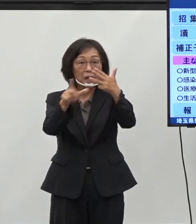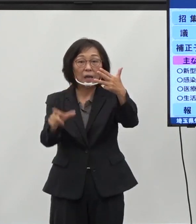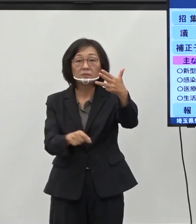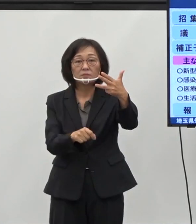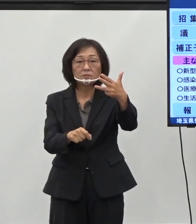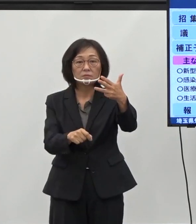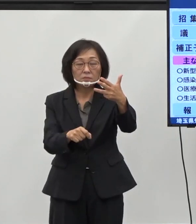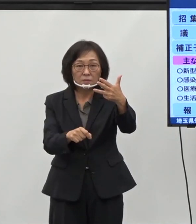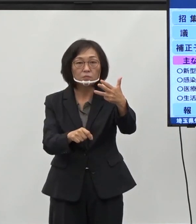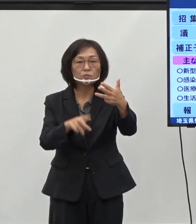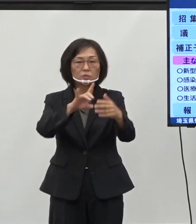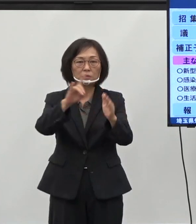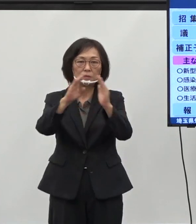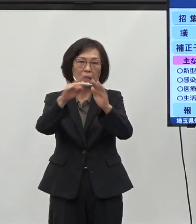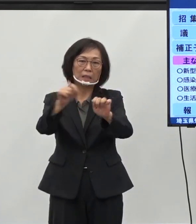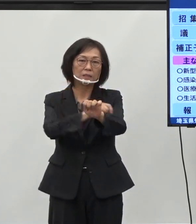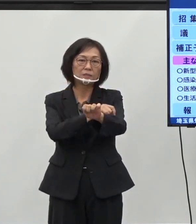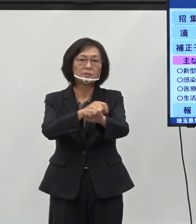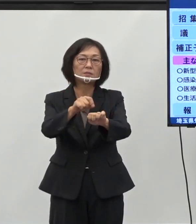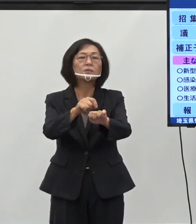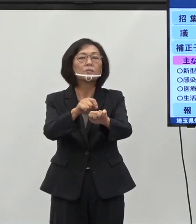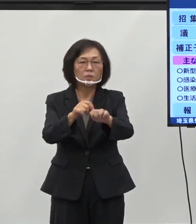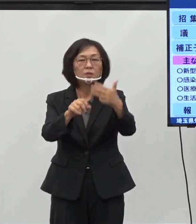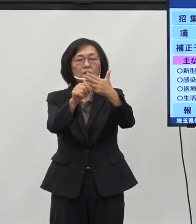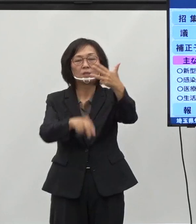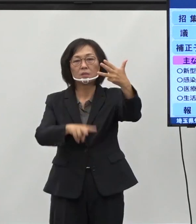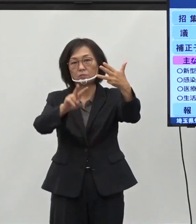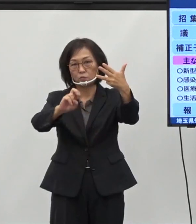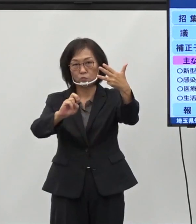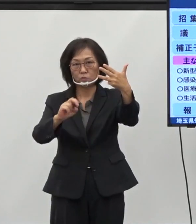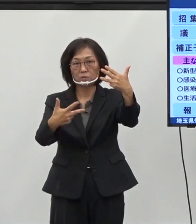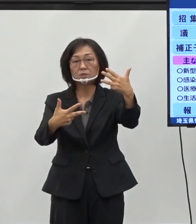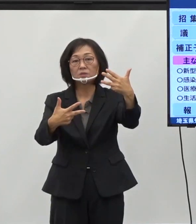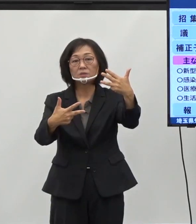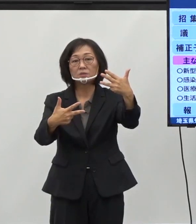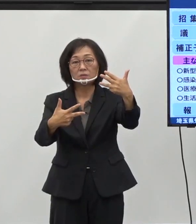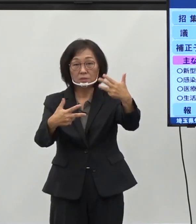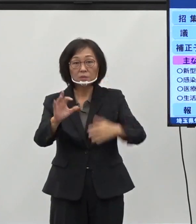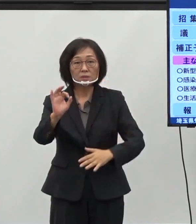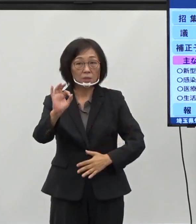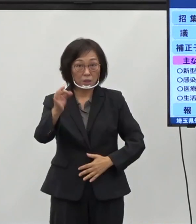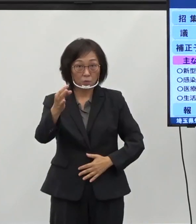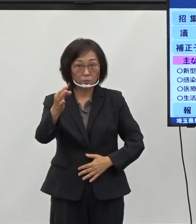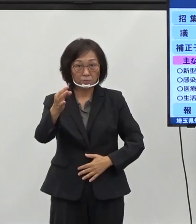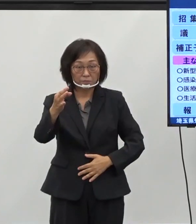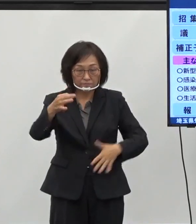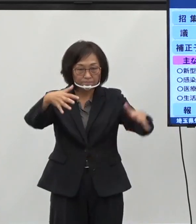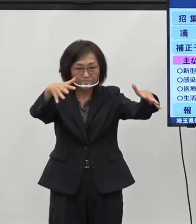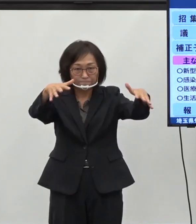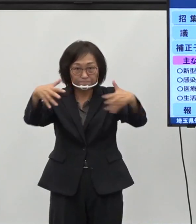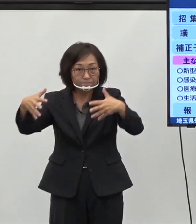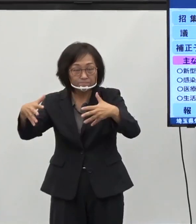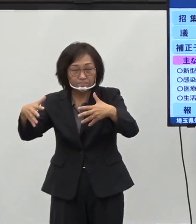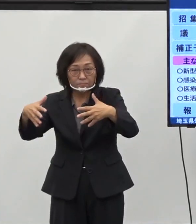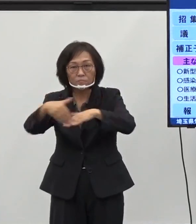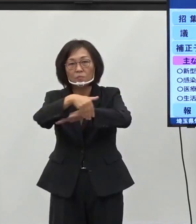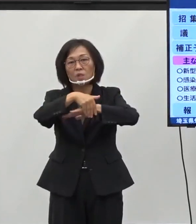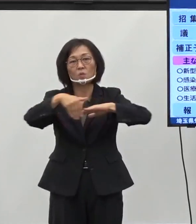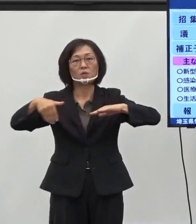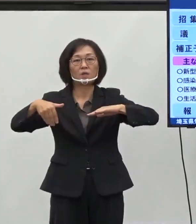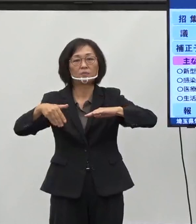ありますが、8月27日金曜日に召集をさせていただくことといたしました